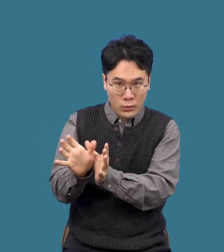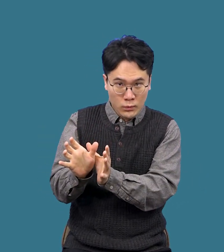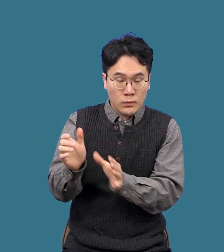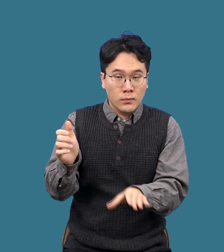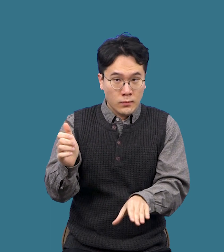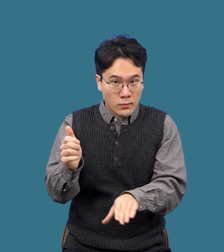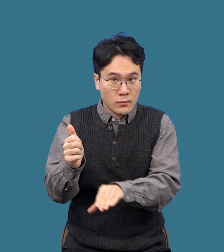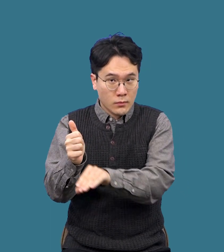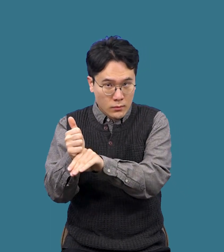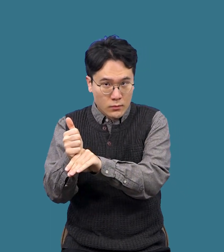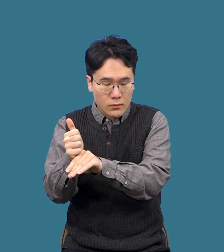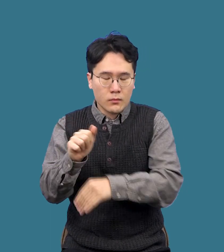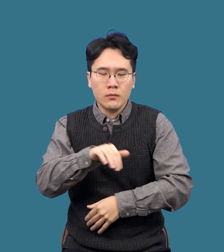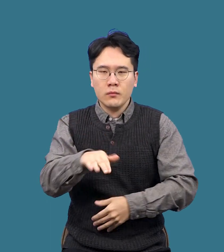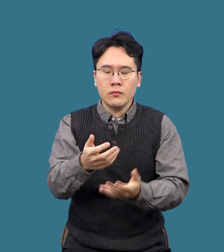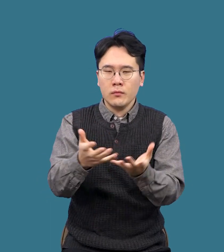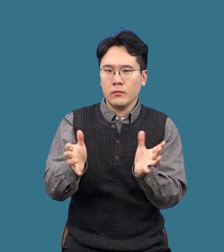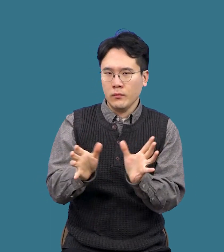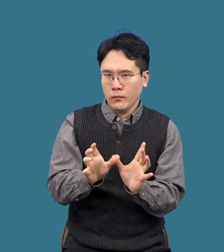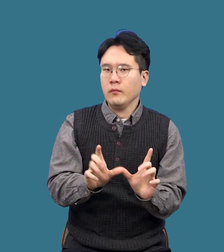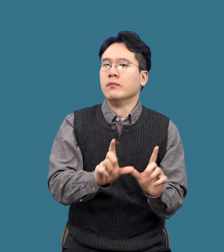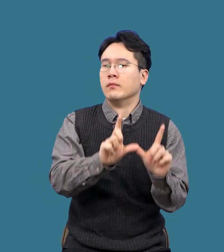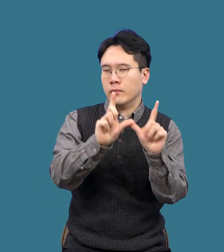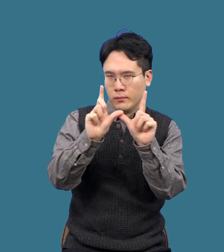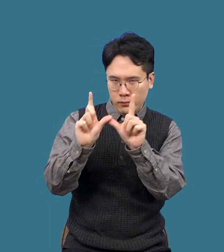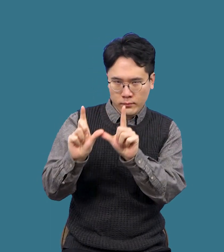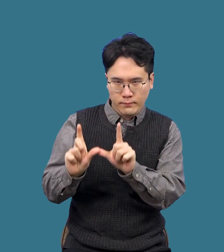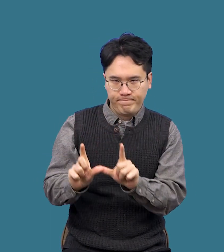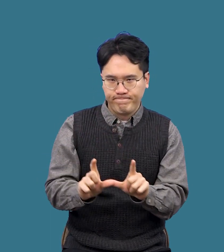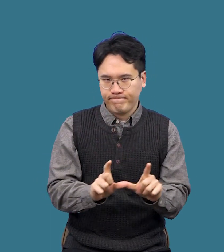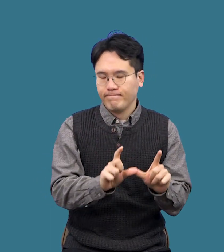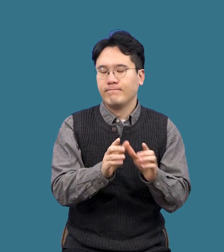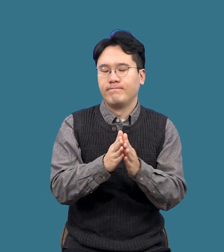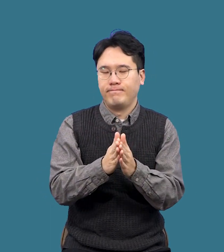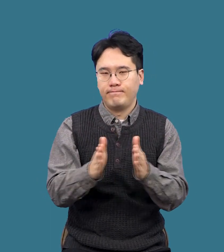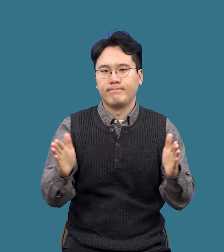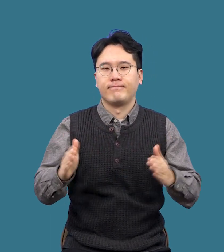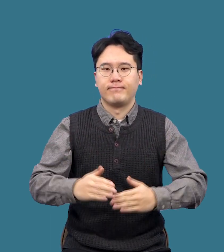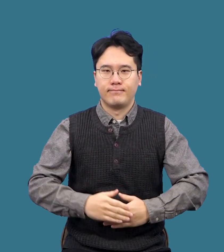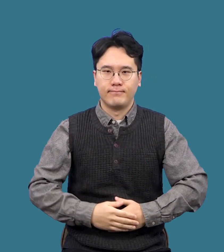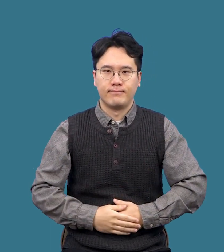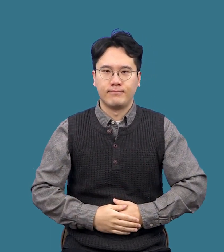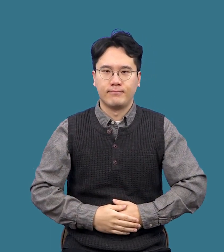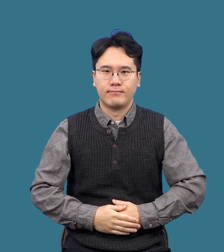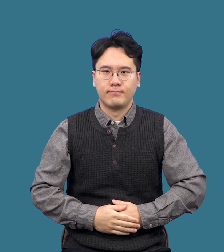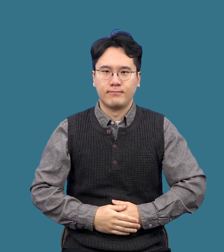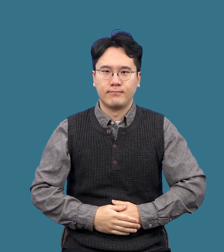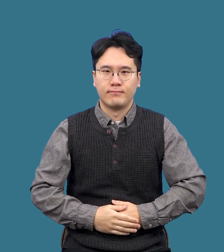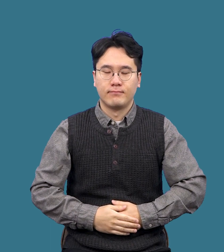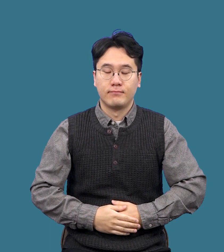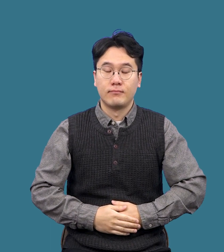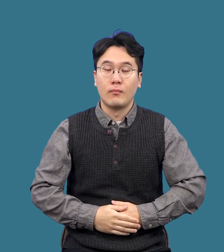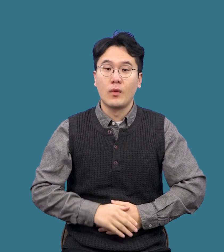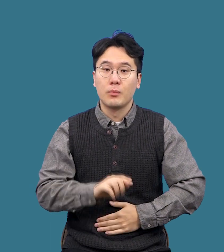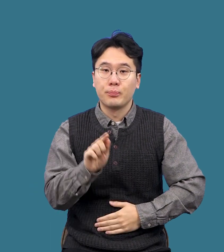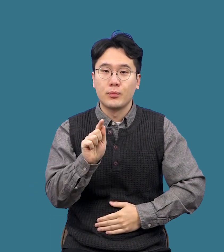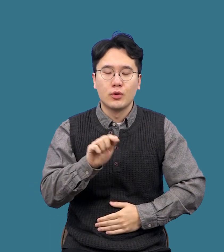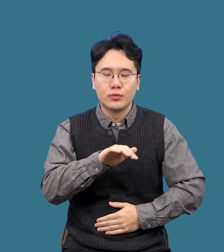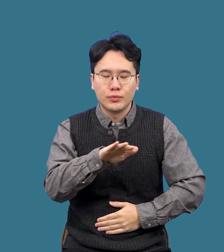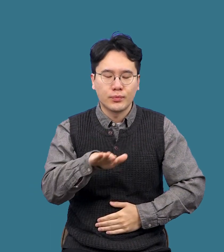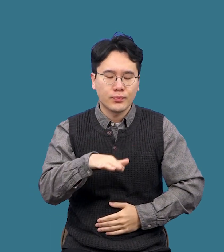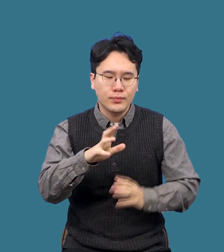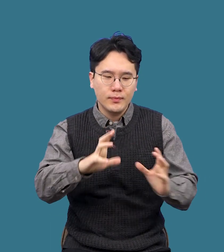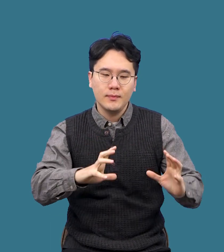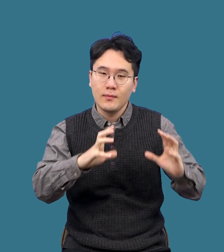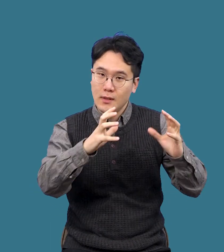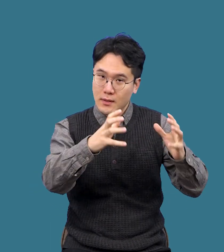공동체적 삶을 살아가야 합니다. 마치 우리가 이 세상에 홀로 태어나는 것 같지만 태어나는